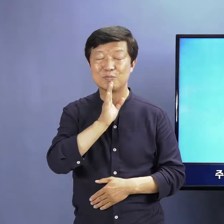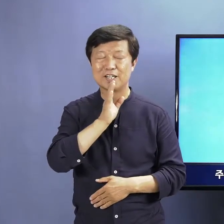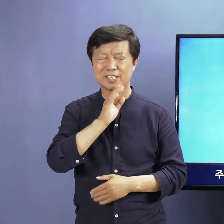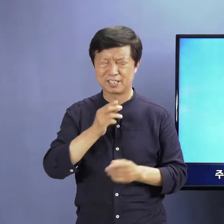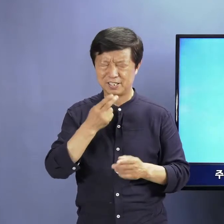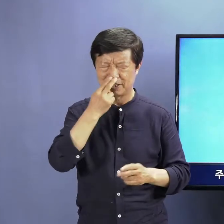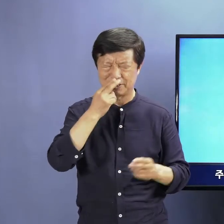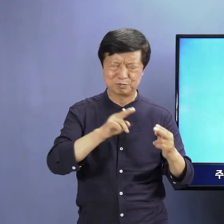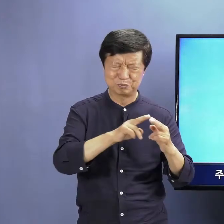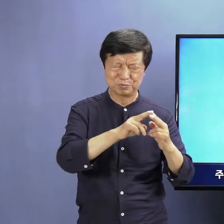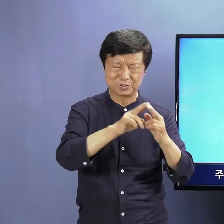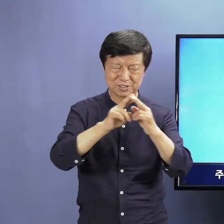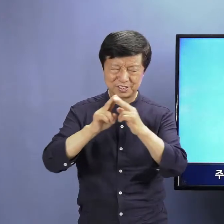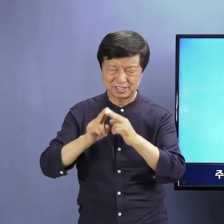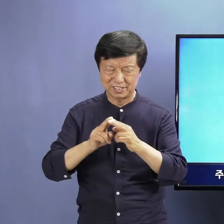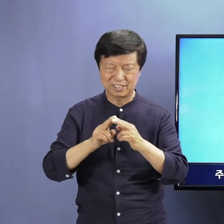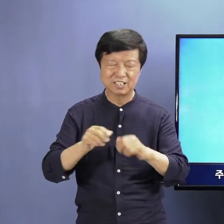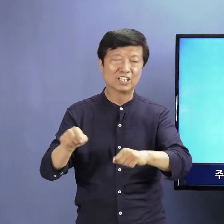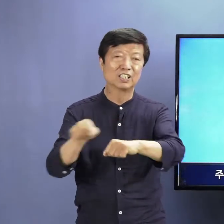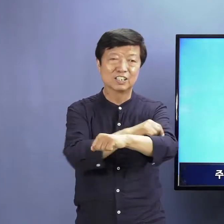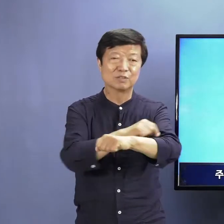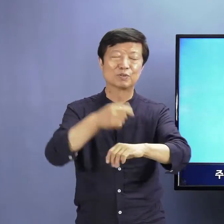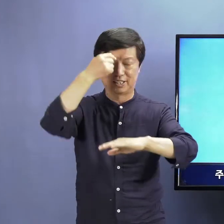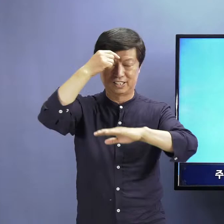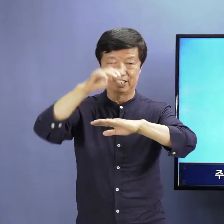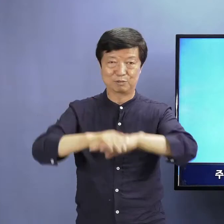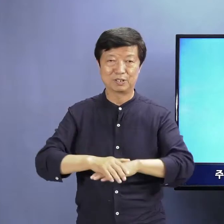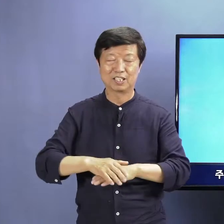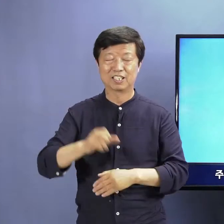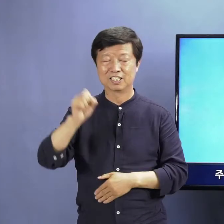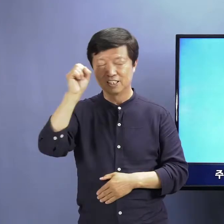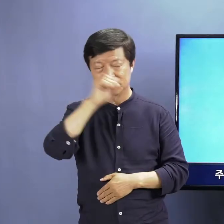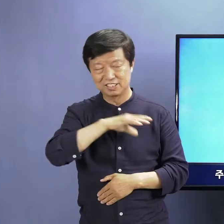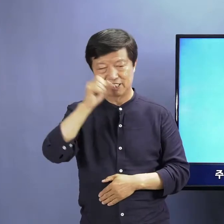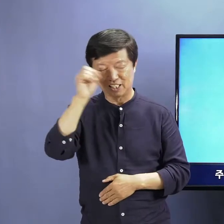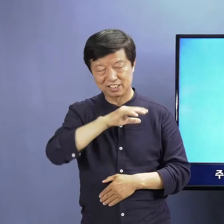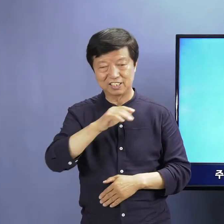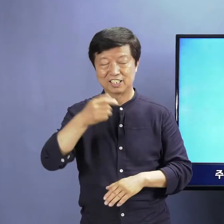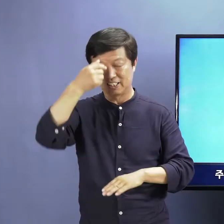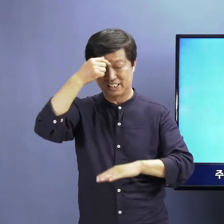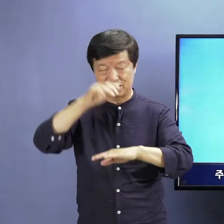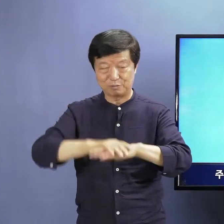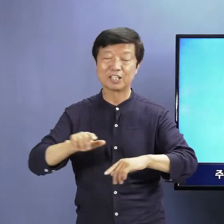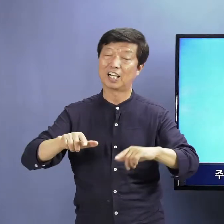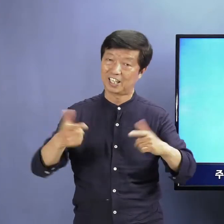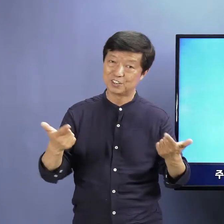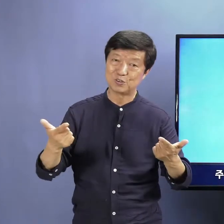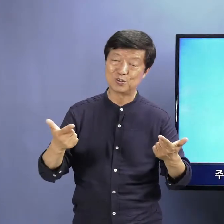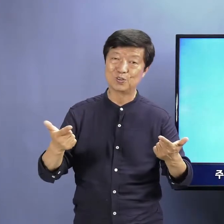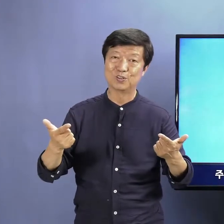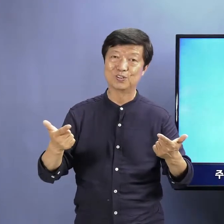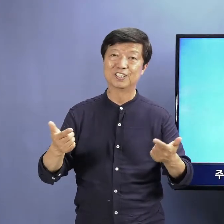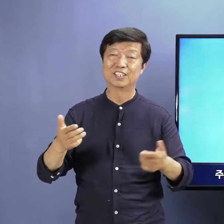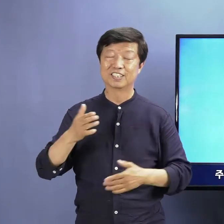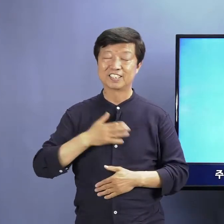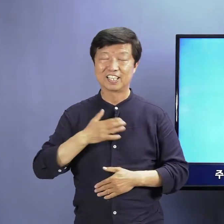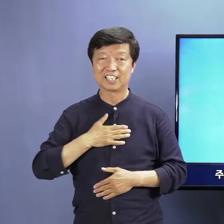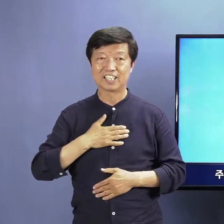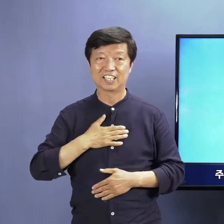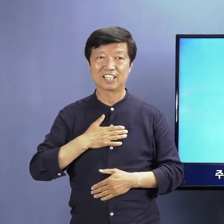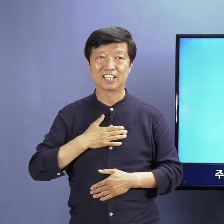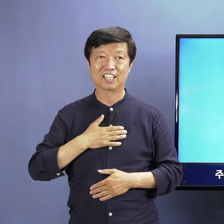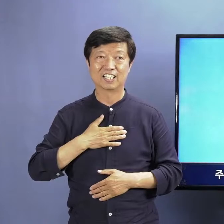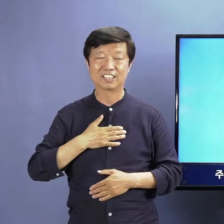친밀하고 정말 특별한 예배예요. 그냥 대충 치운 게 아니라 정말 내가 들어가 그로 더불어 먹고 그런 나로